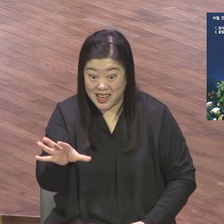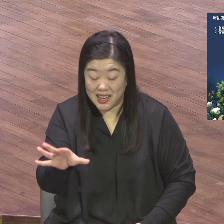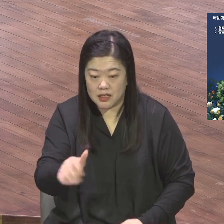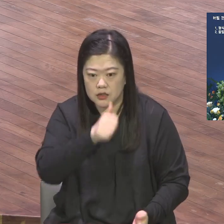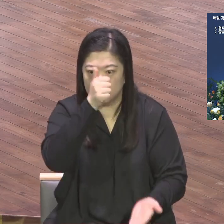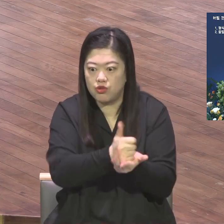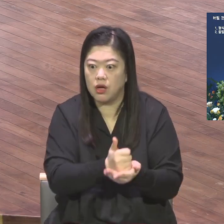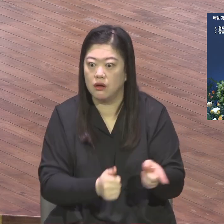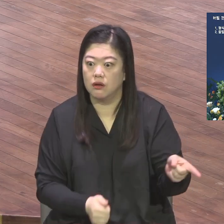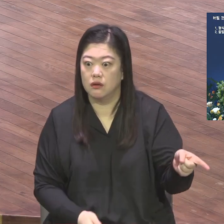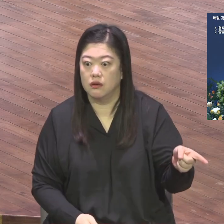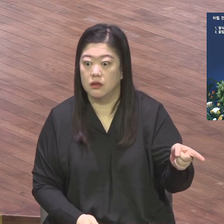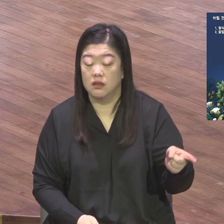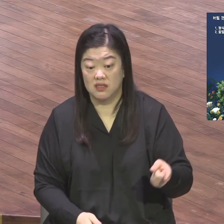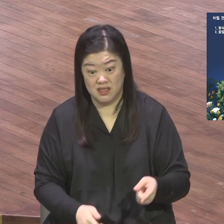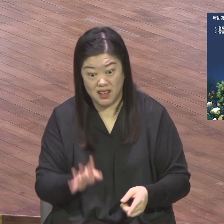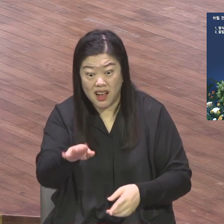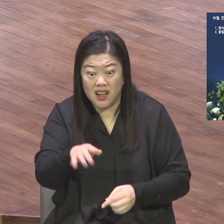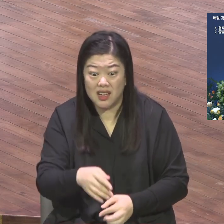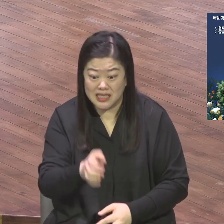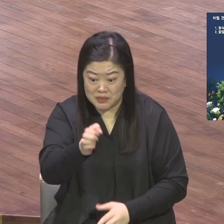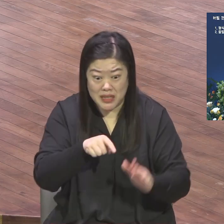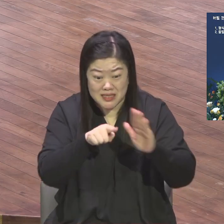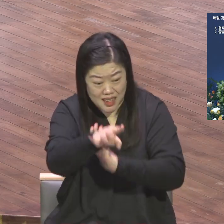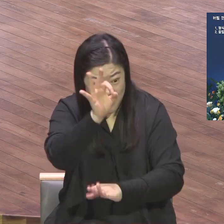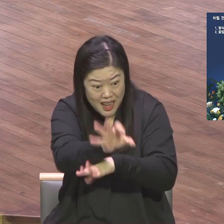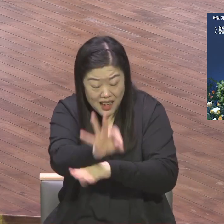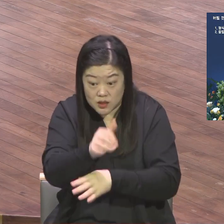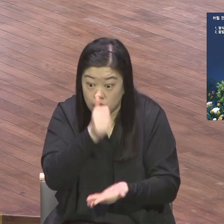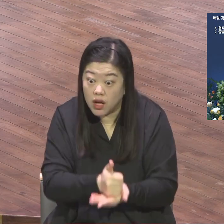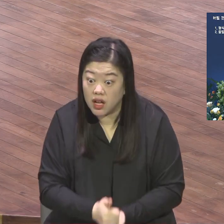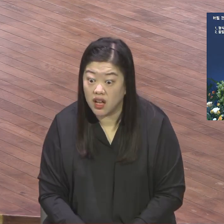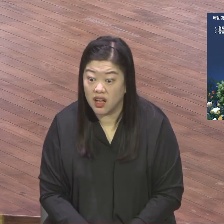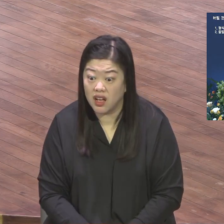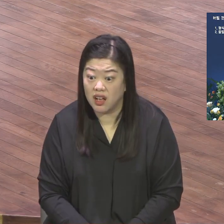주일날 뭘 사 먹었다 저주받는 거요. 그러면.